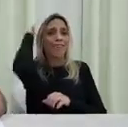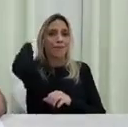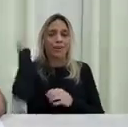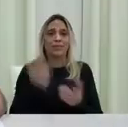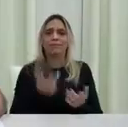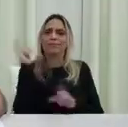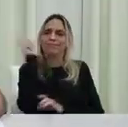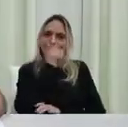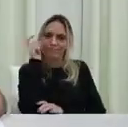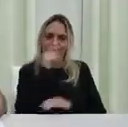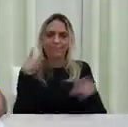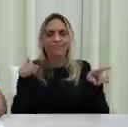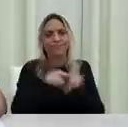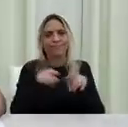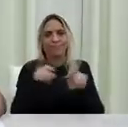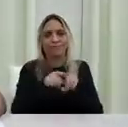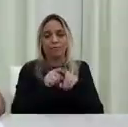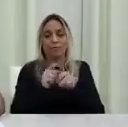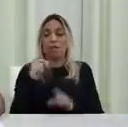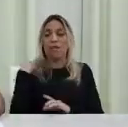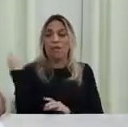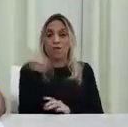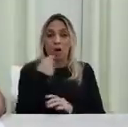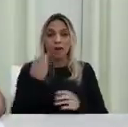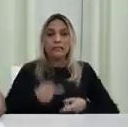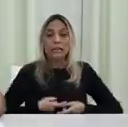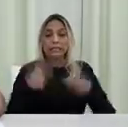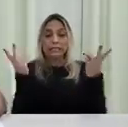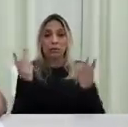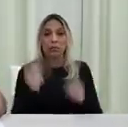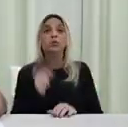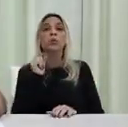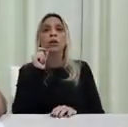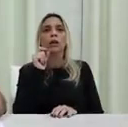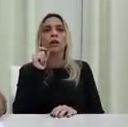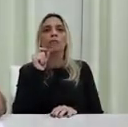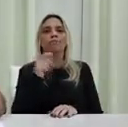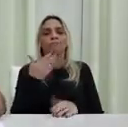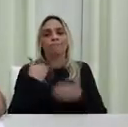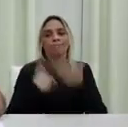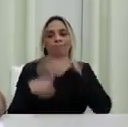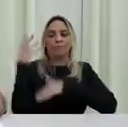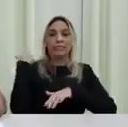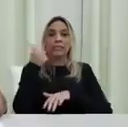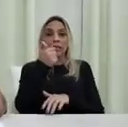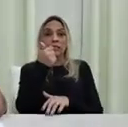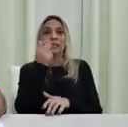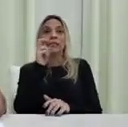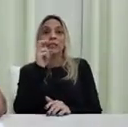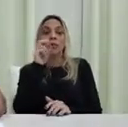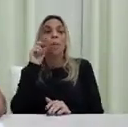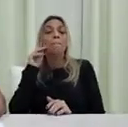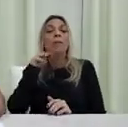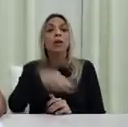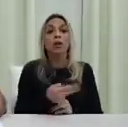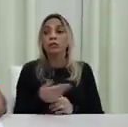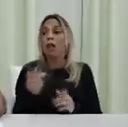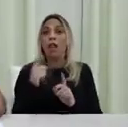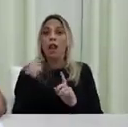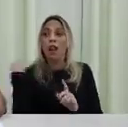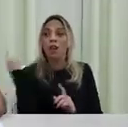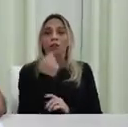uma. Mentira. Os gastos do período do ano passado, sim, foram 75 milhões do governo Temer. O